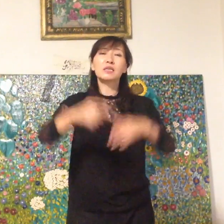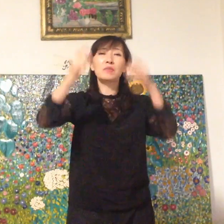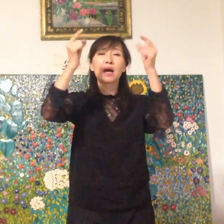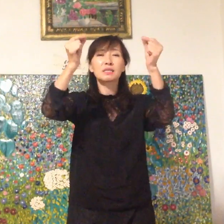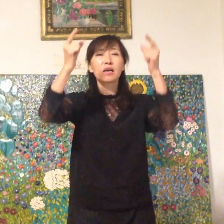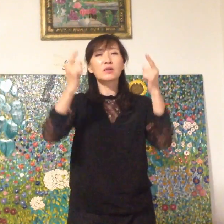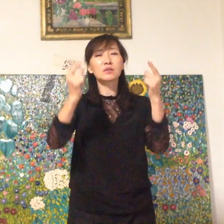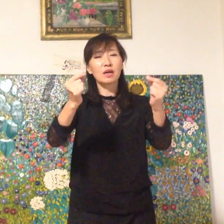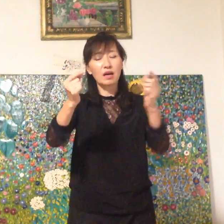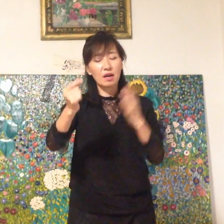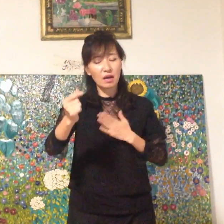마소서